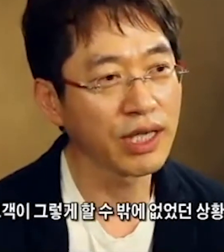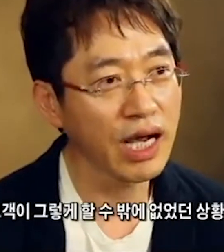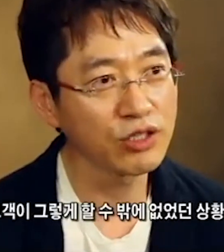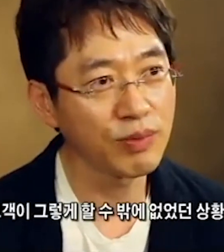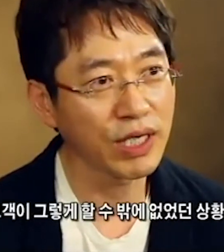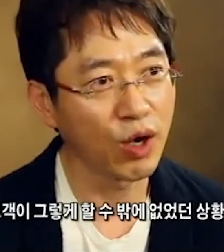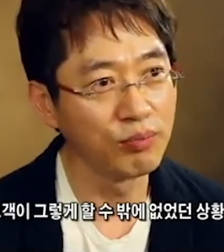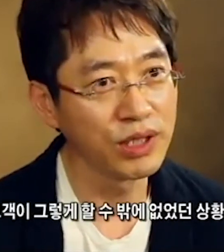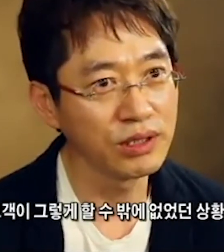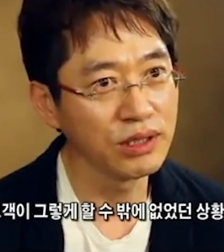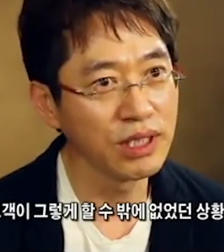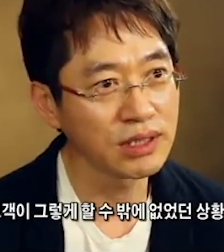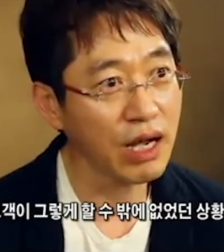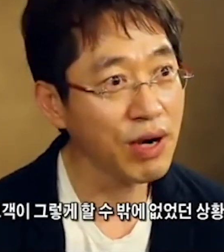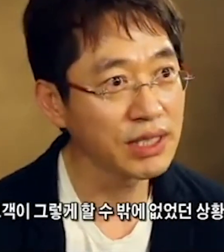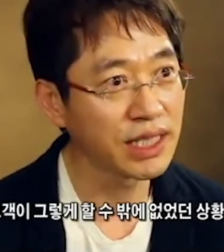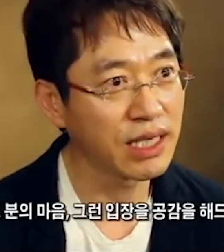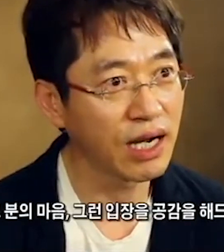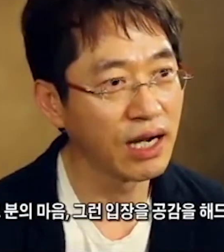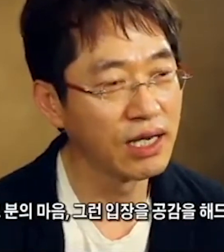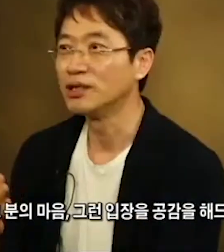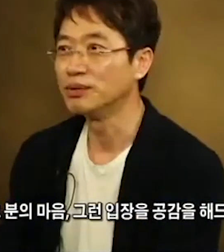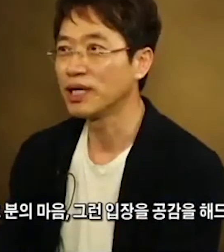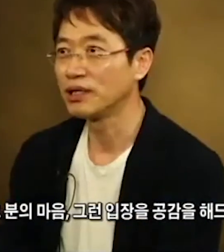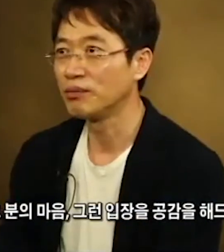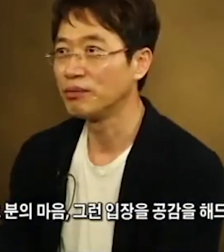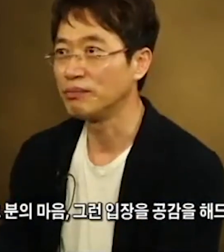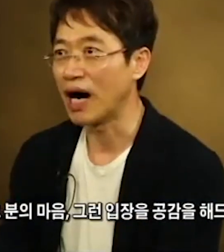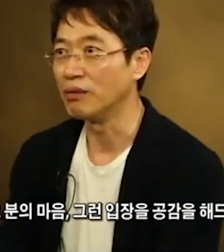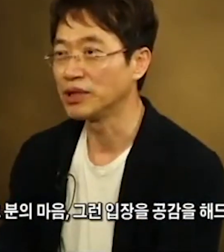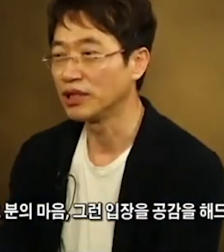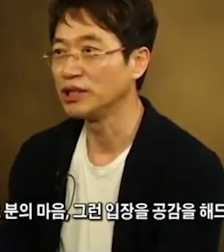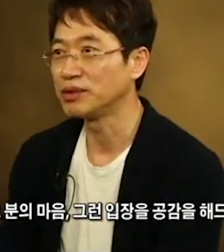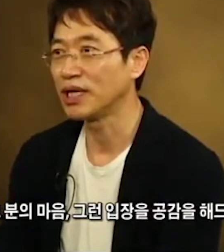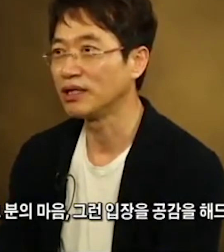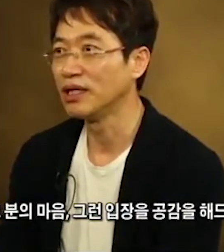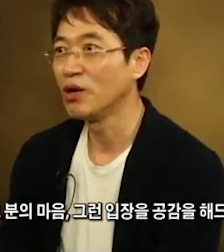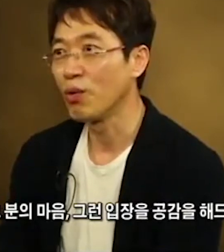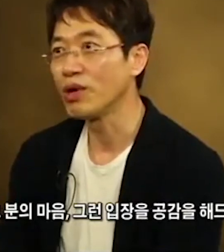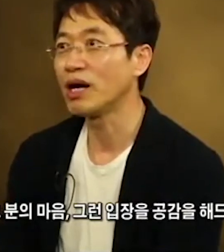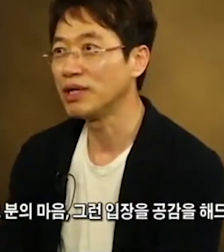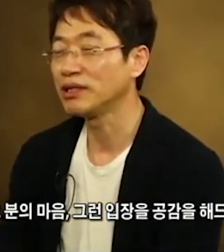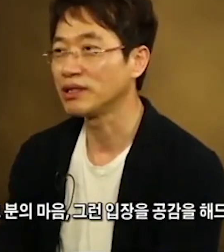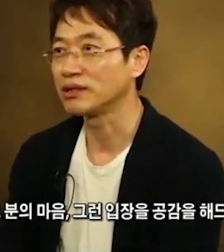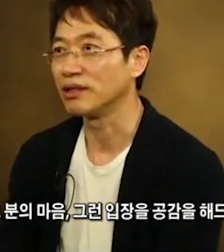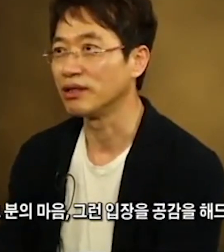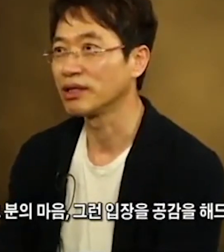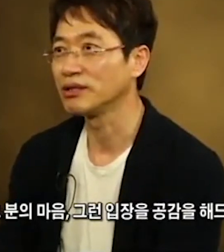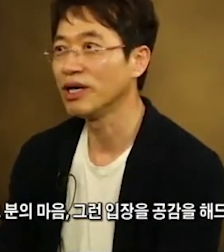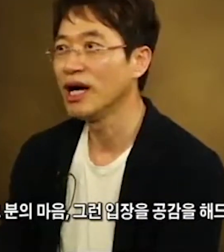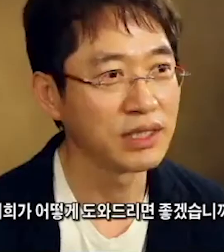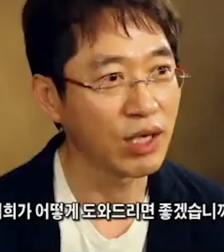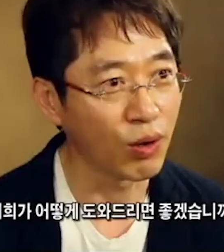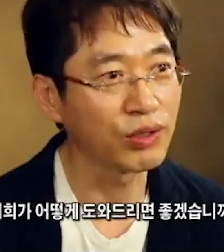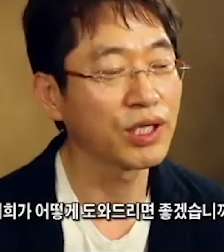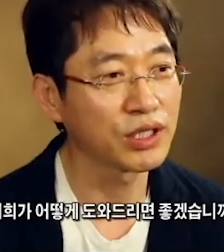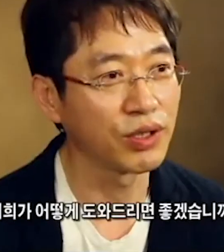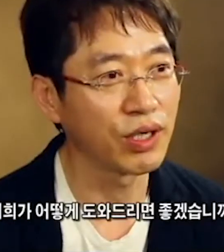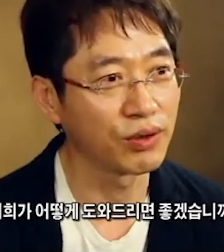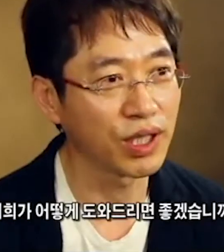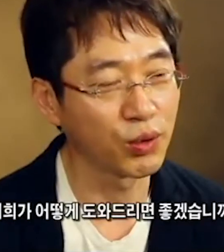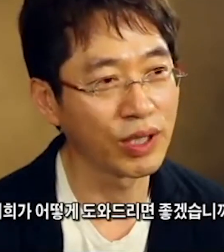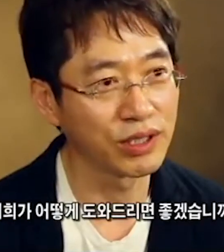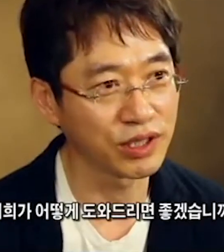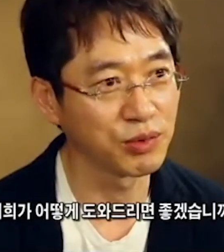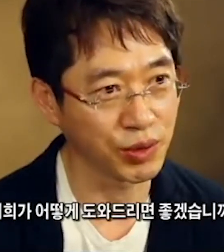고객이 그렇게 할 수밖에 없는 상황을 제가 그분의 그런 마음, 그런 입장을 공감을 해드렸어요. 그래서